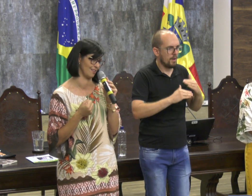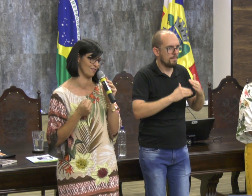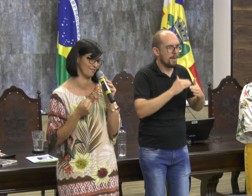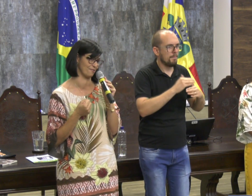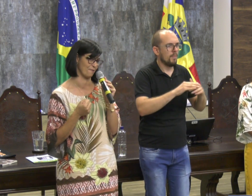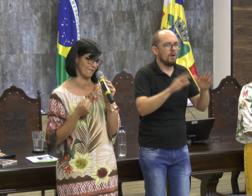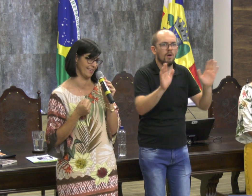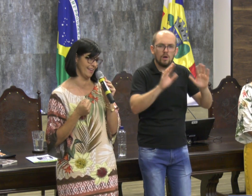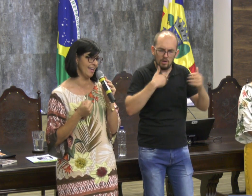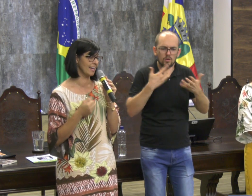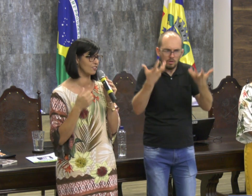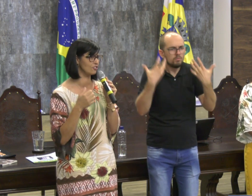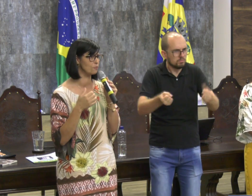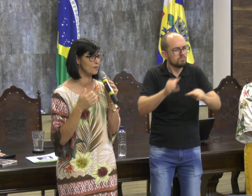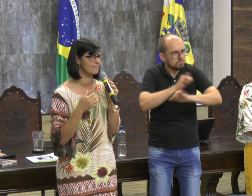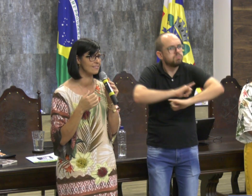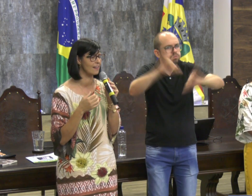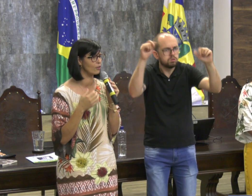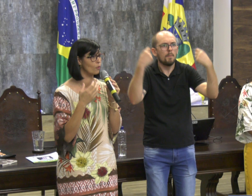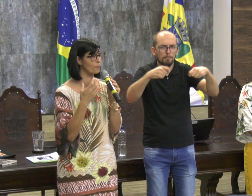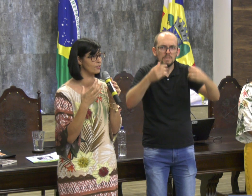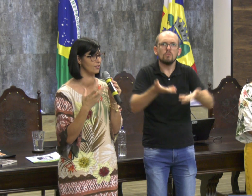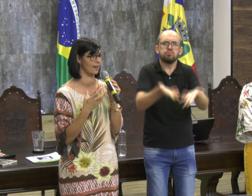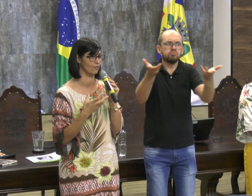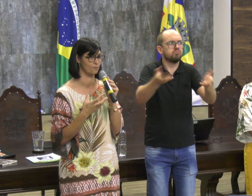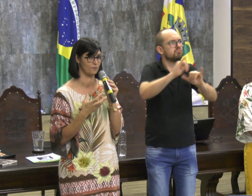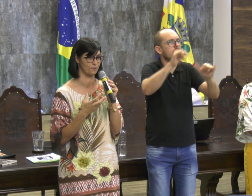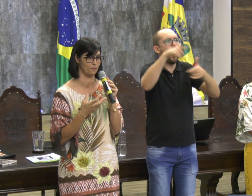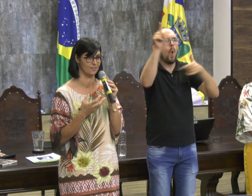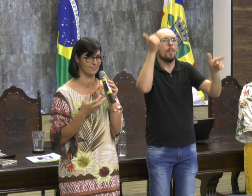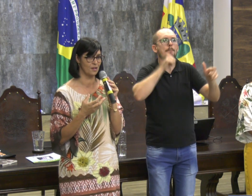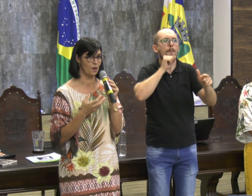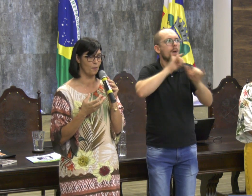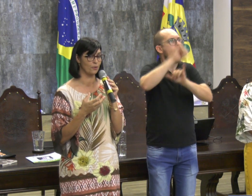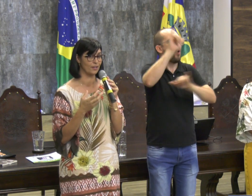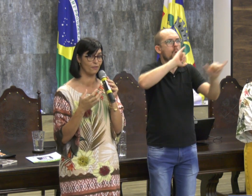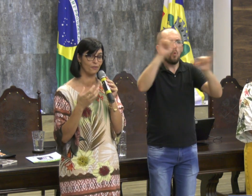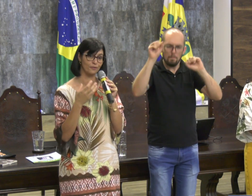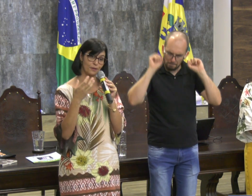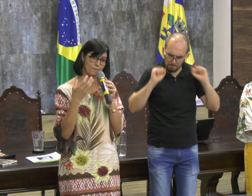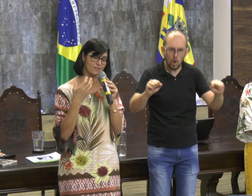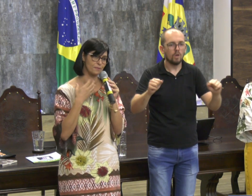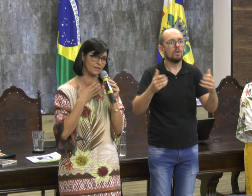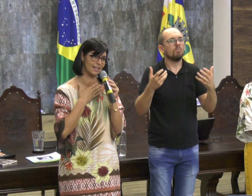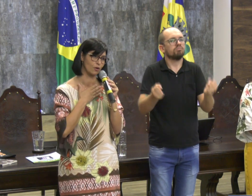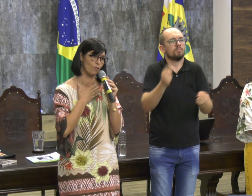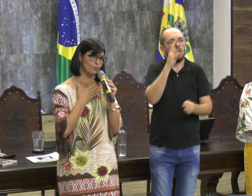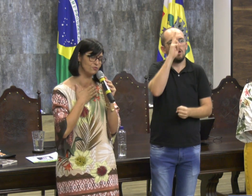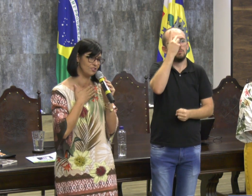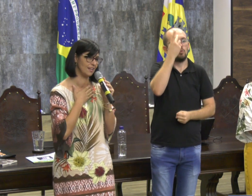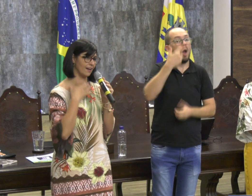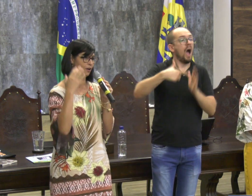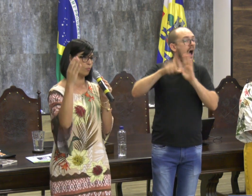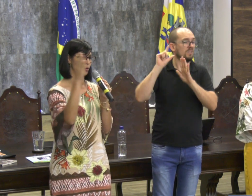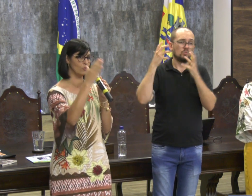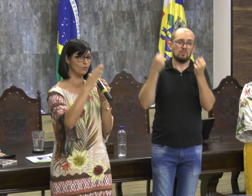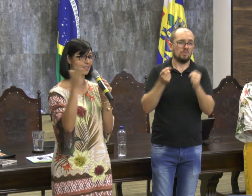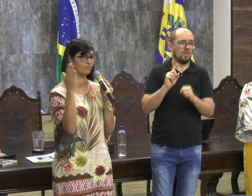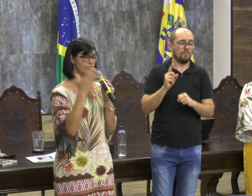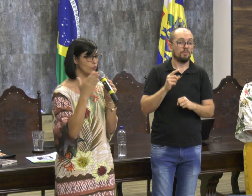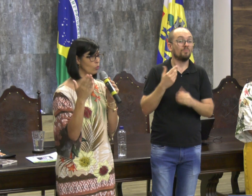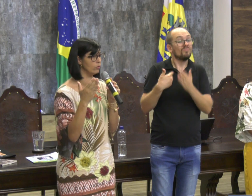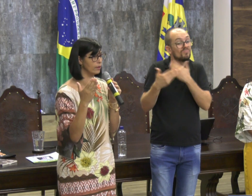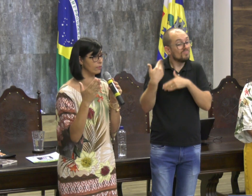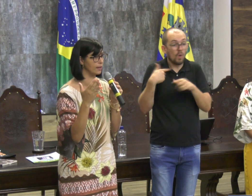dentro da nossa escola, que a gente precisava compartilhar com as pessoas. Porque da mesma maneira como um dia o meu mundo